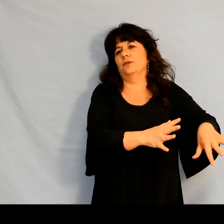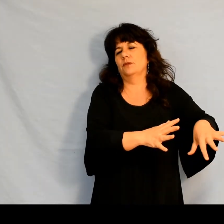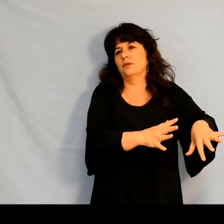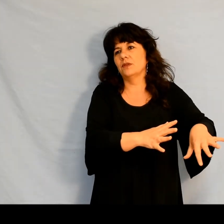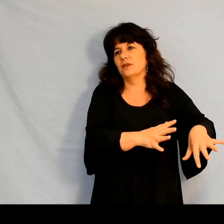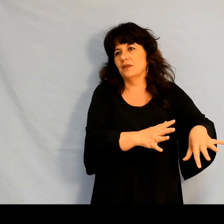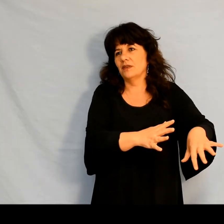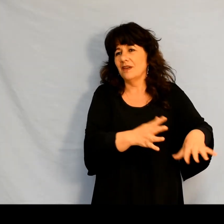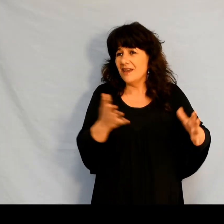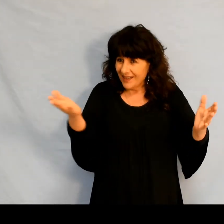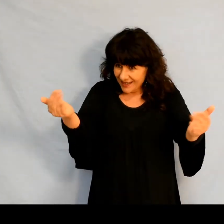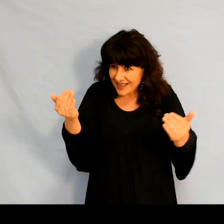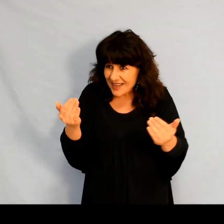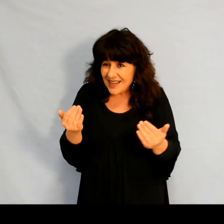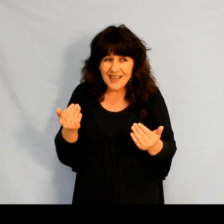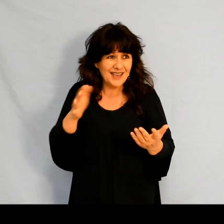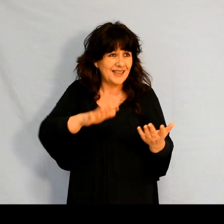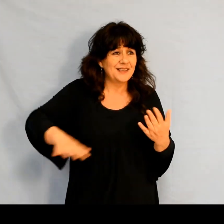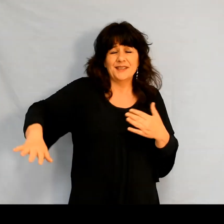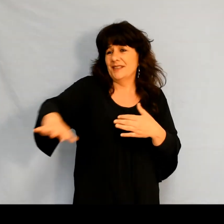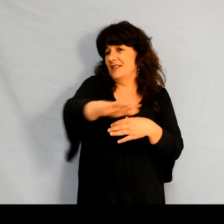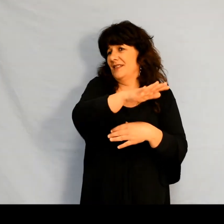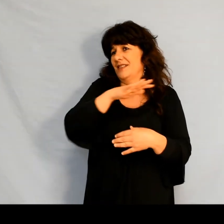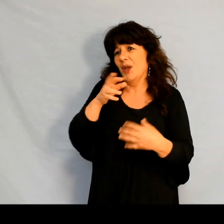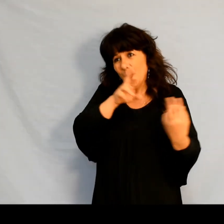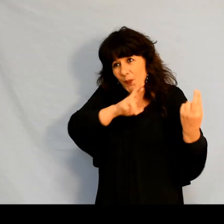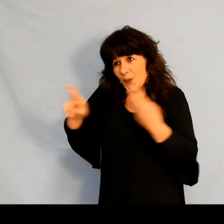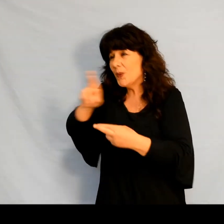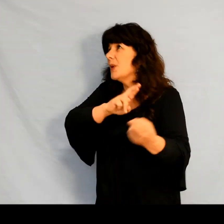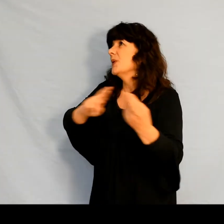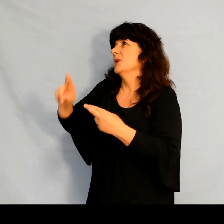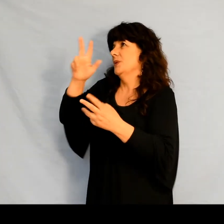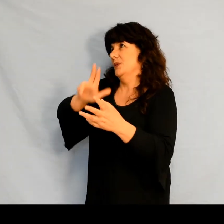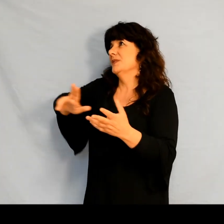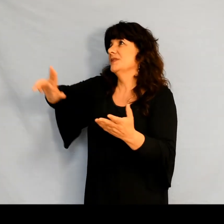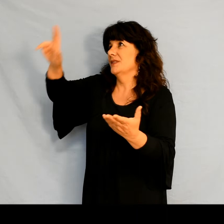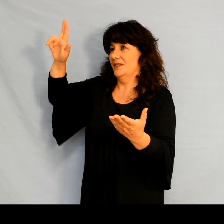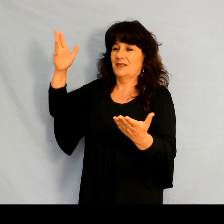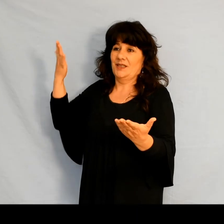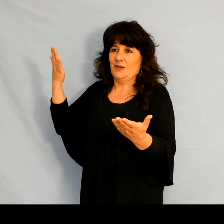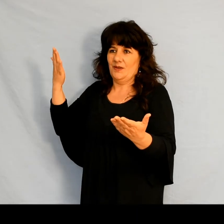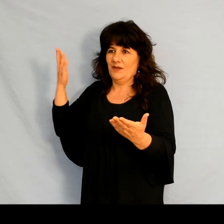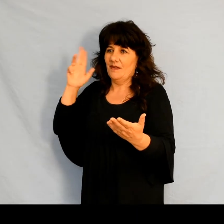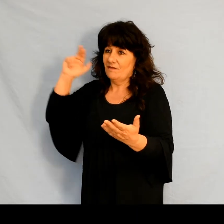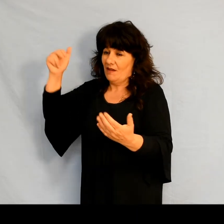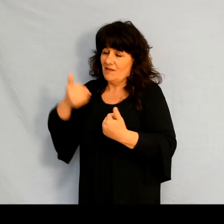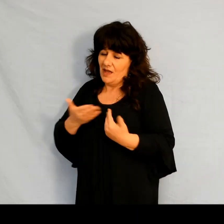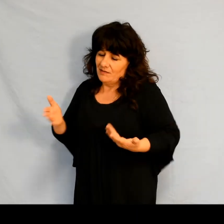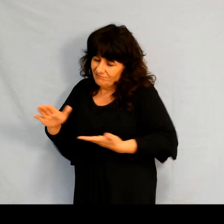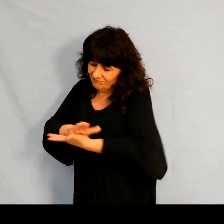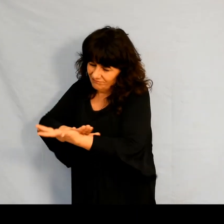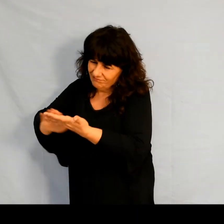Qu'il revienne vers le Seigneur, qu'il lui montrera sa miséricorde. Vers notre Dieu qui est riche en